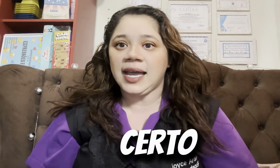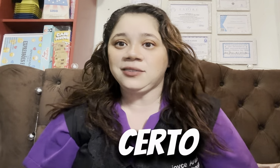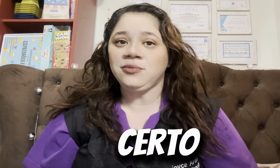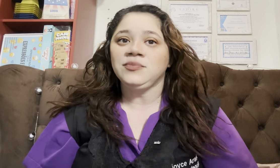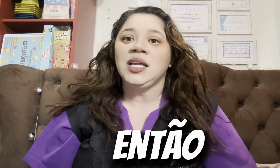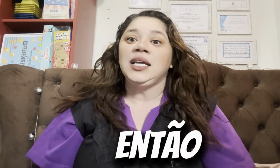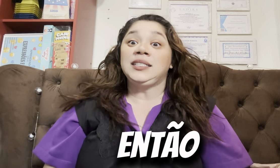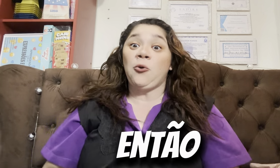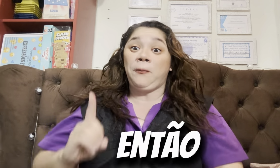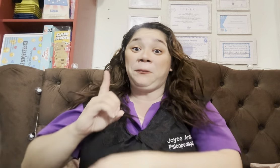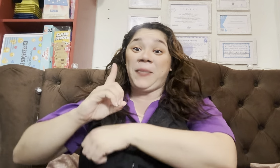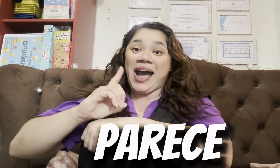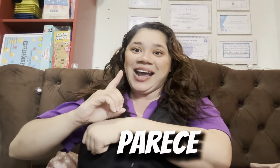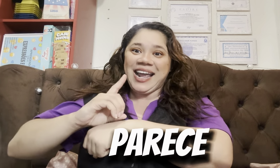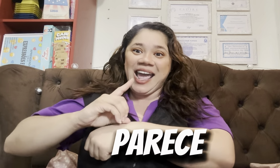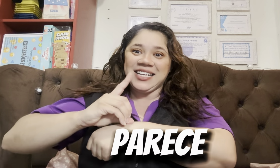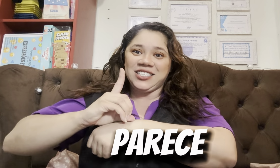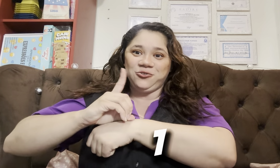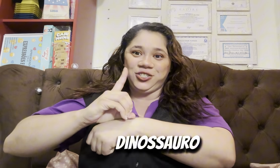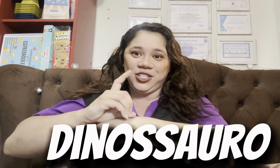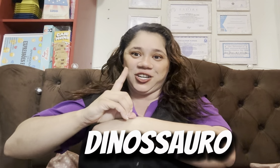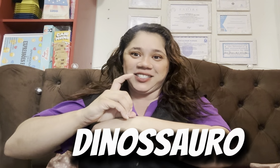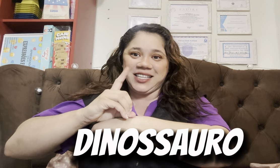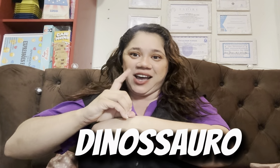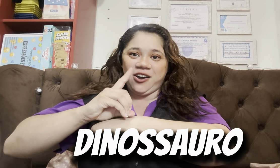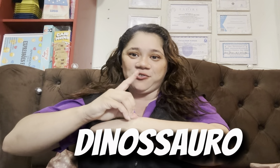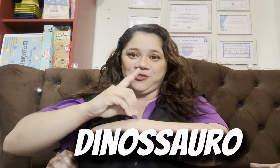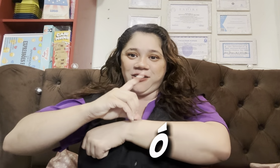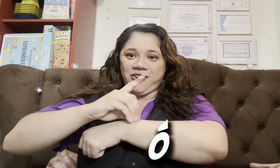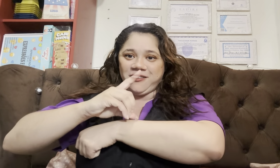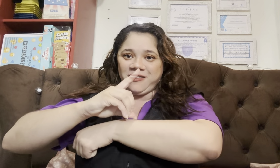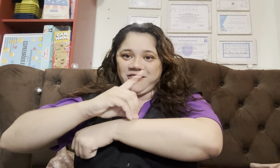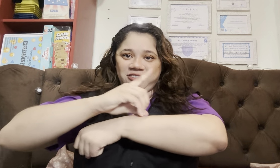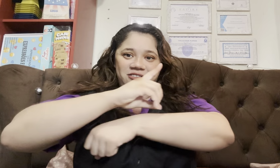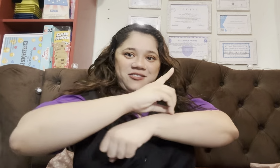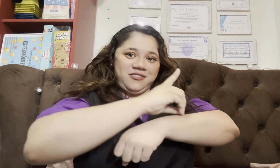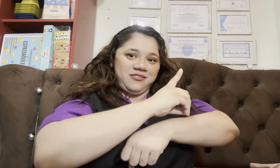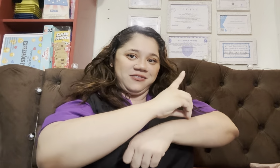Certo? Então, parece um dinossauro, ó.